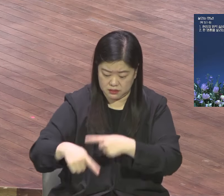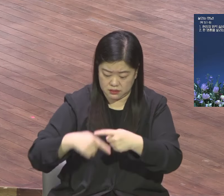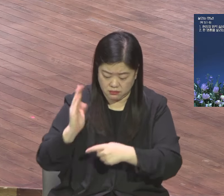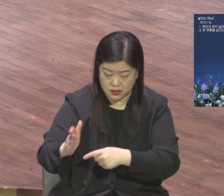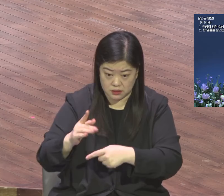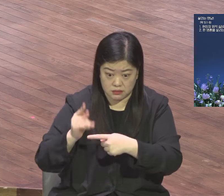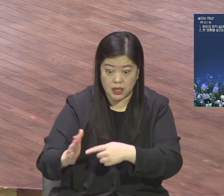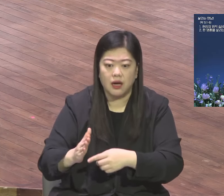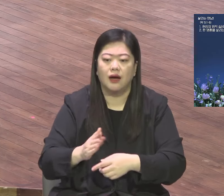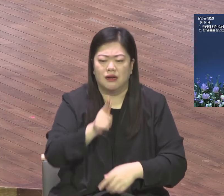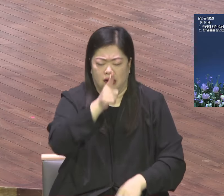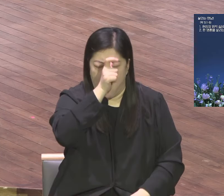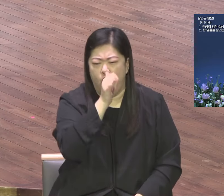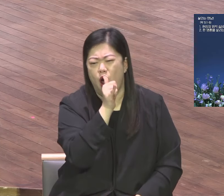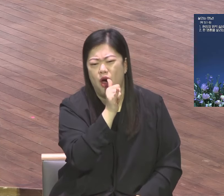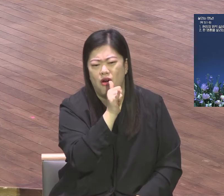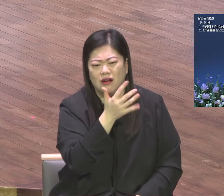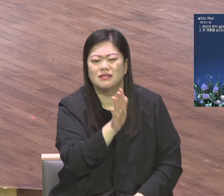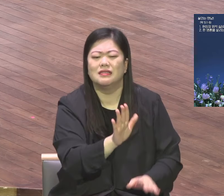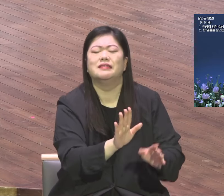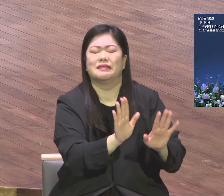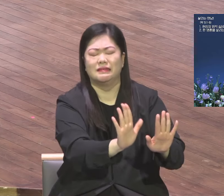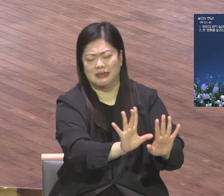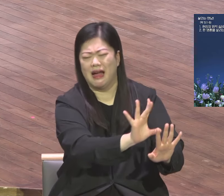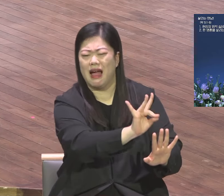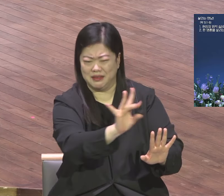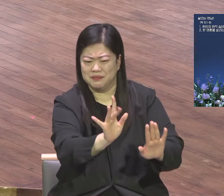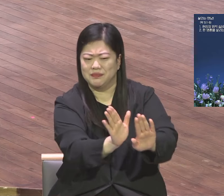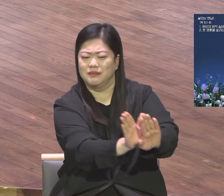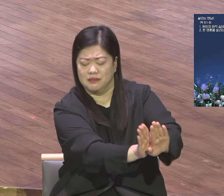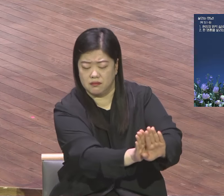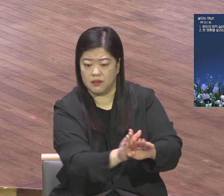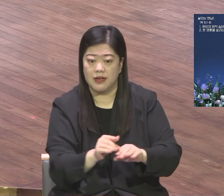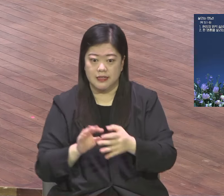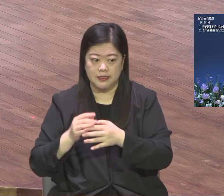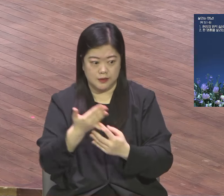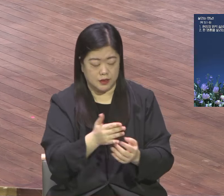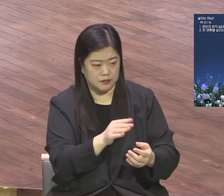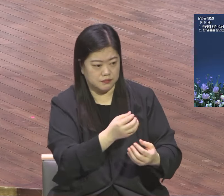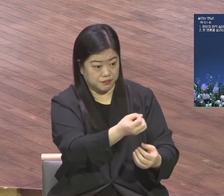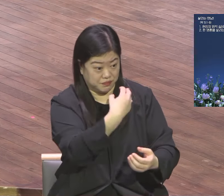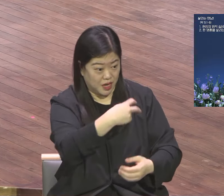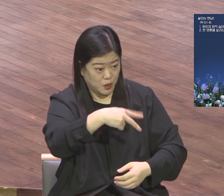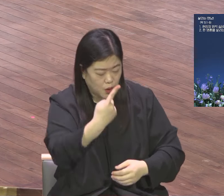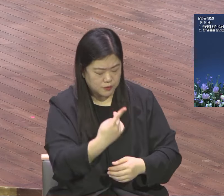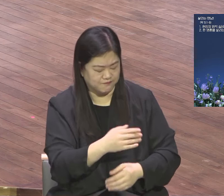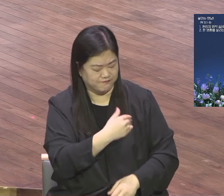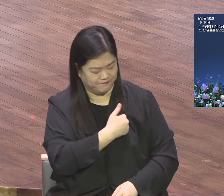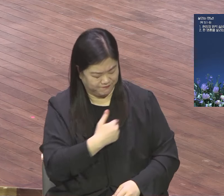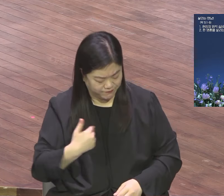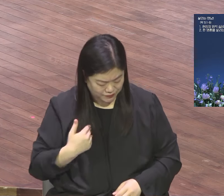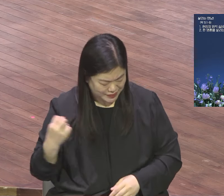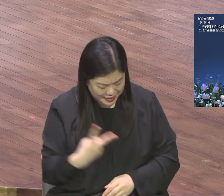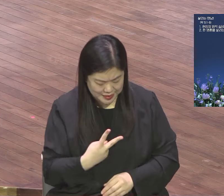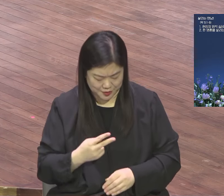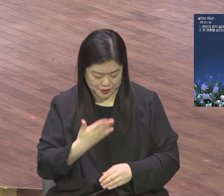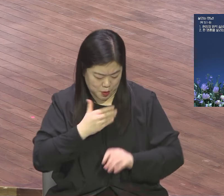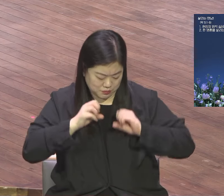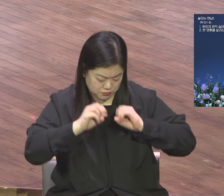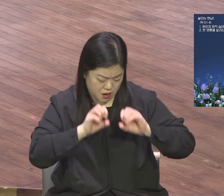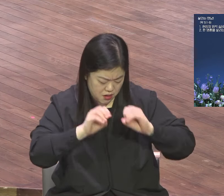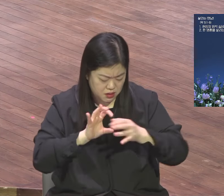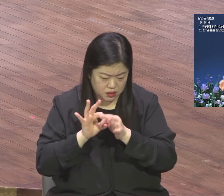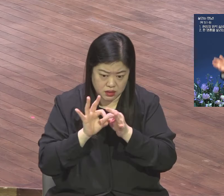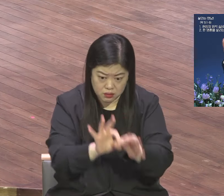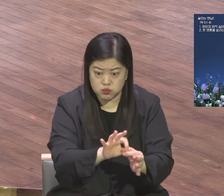있다 그래요. 그럼에도 불구하고 우리 권력전도팀은 변함없이 성도들의 요청이 있으면 어디든지